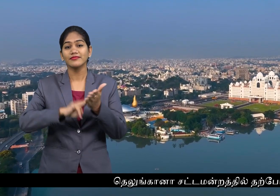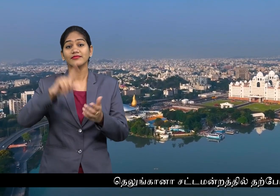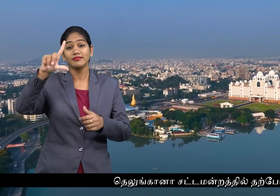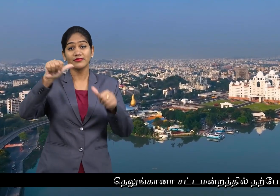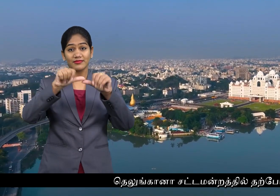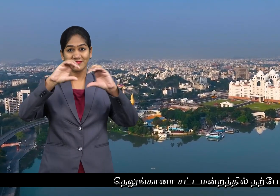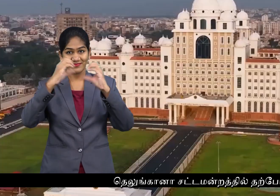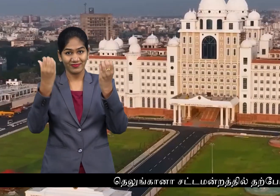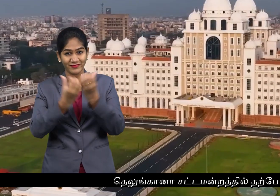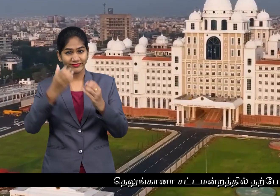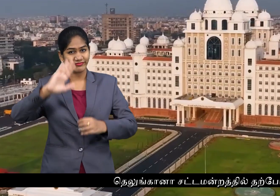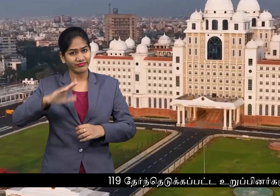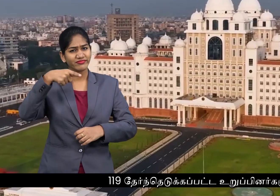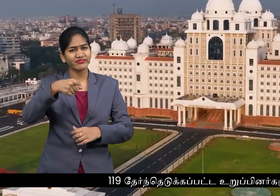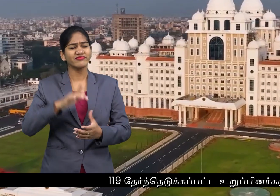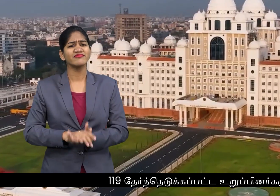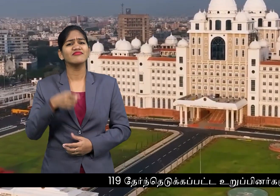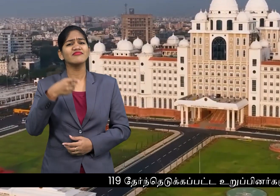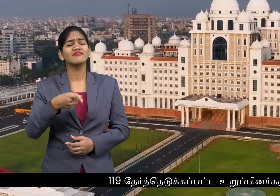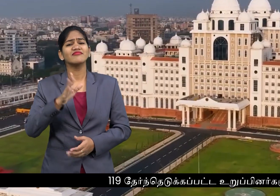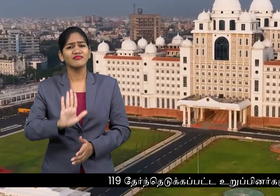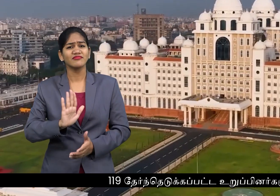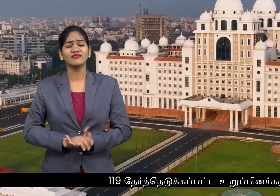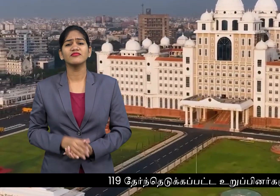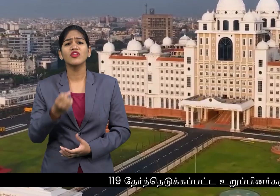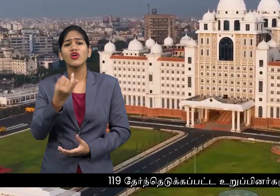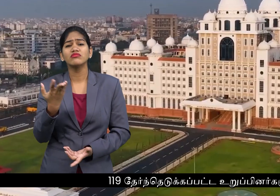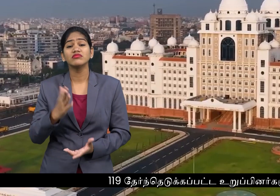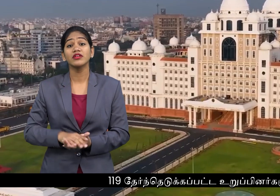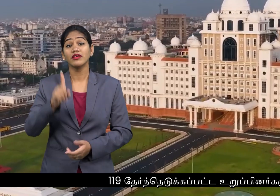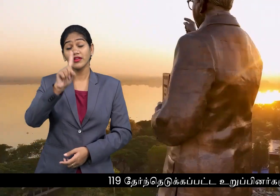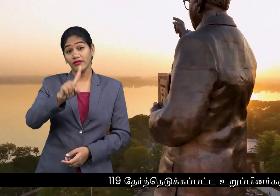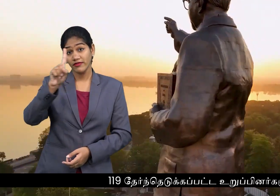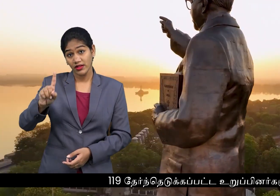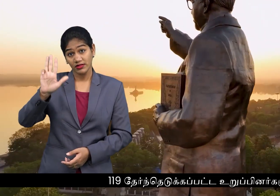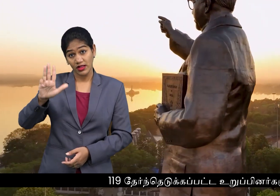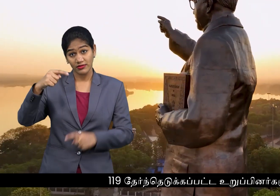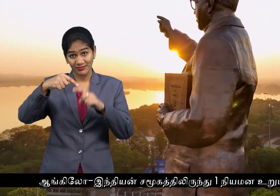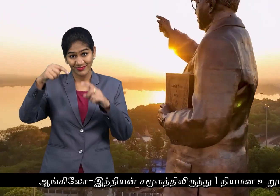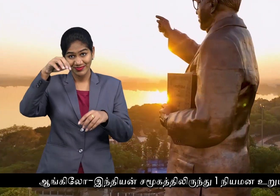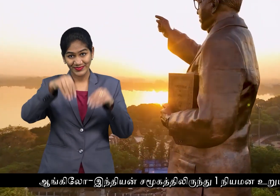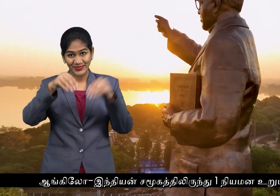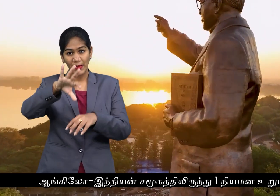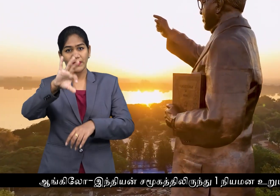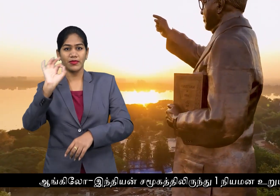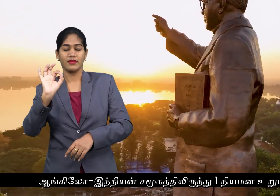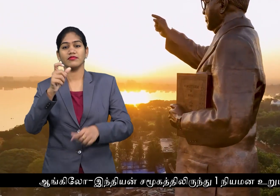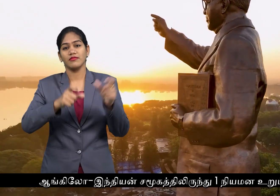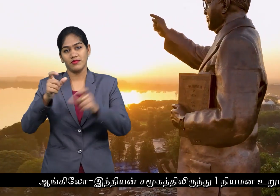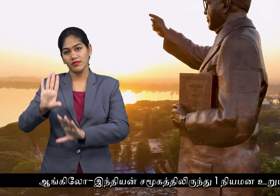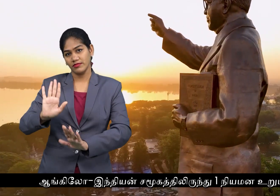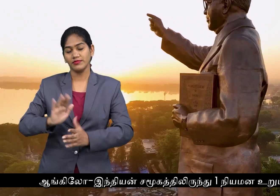தெலுங்கானா சட்டமன்றத்தில் தற்போது 119 தேர்ந்தெடுக்கப்பட்ட உறுப்பினர்களும் ஆங்கிலோ